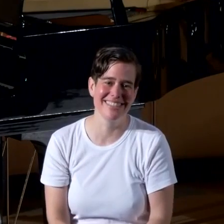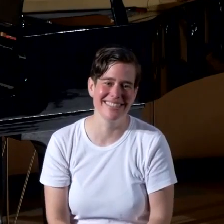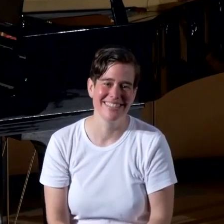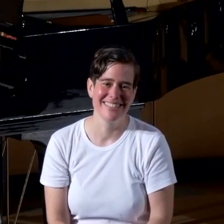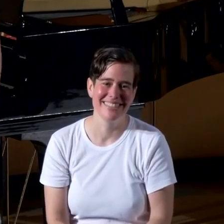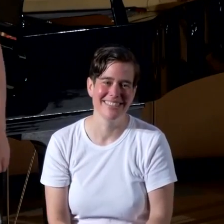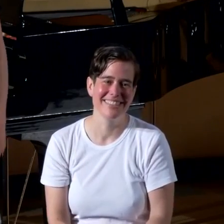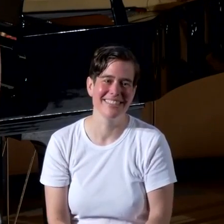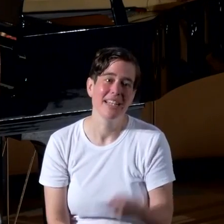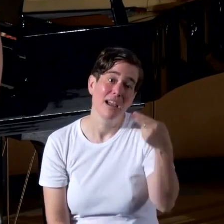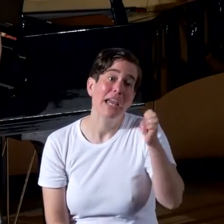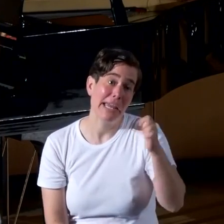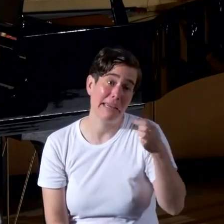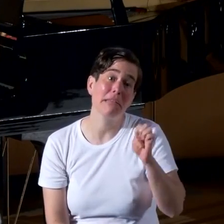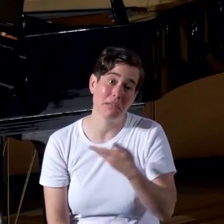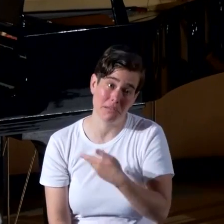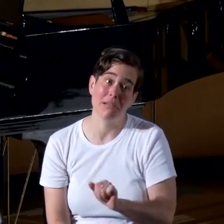also